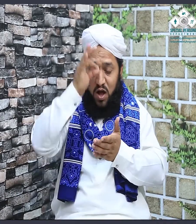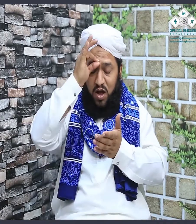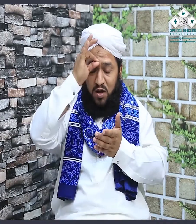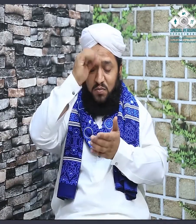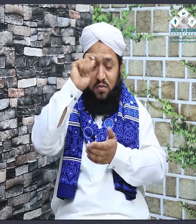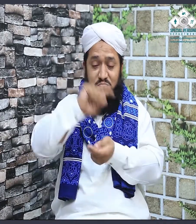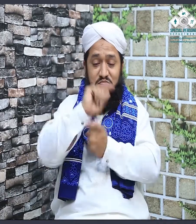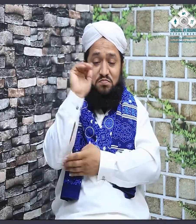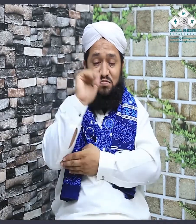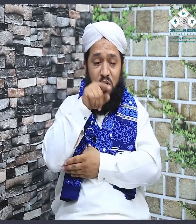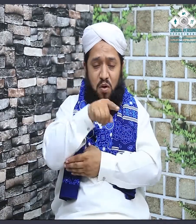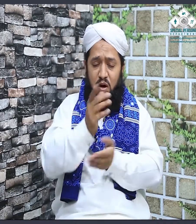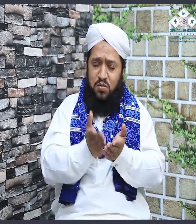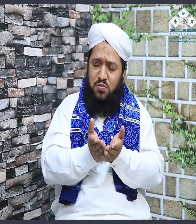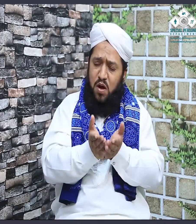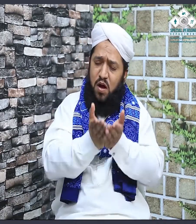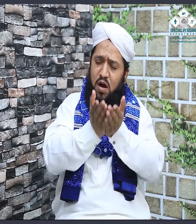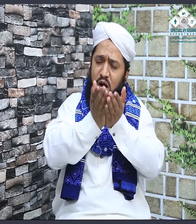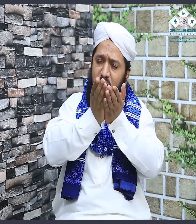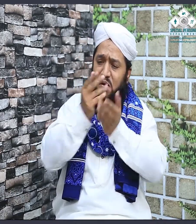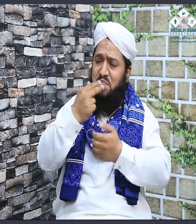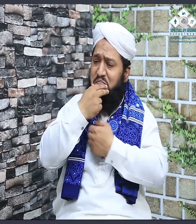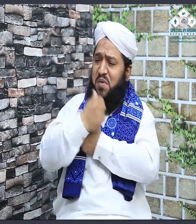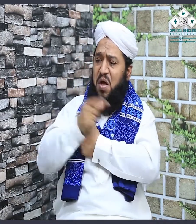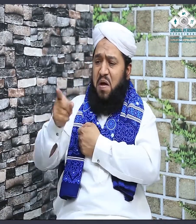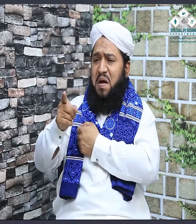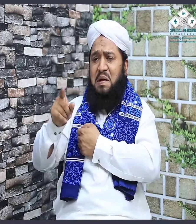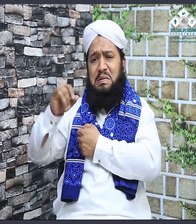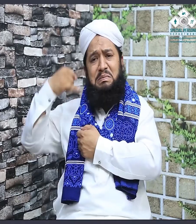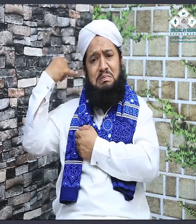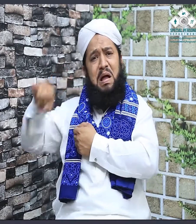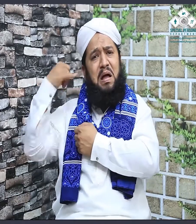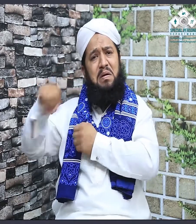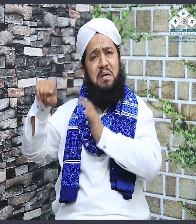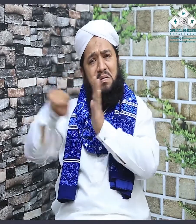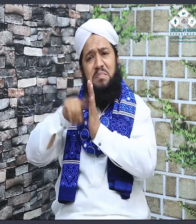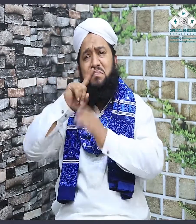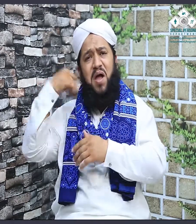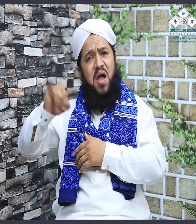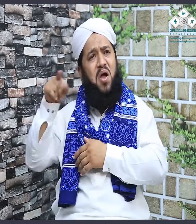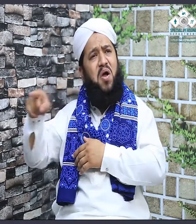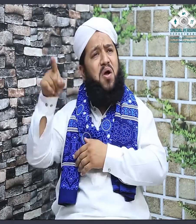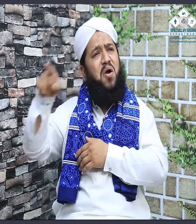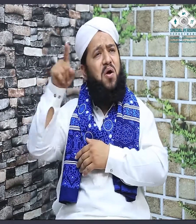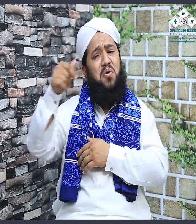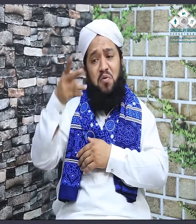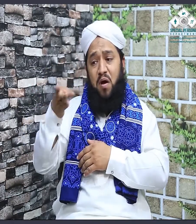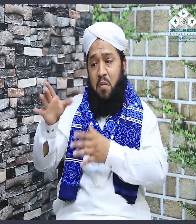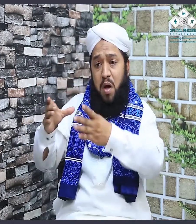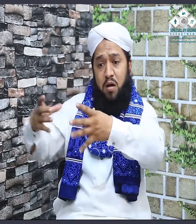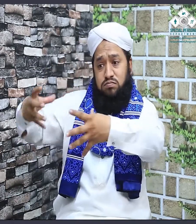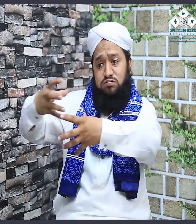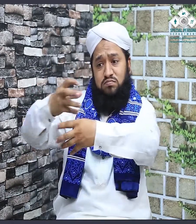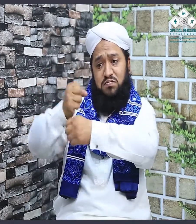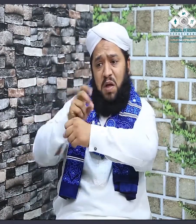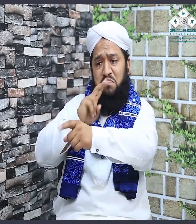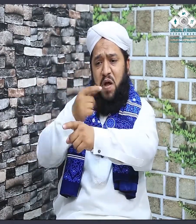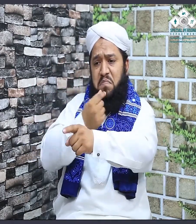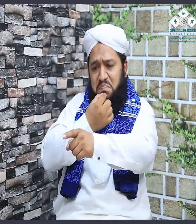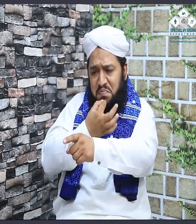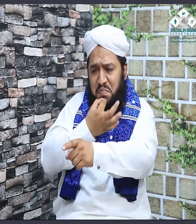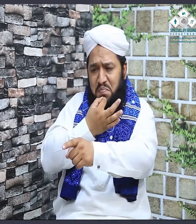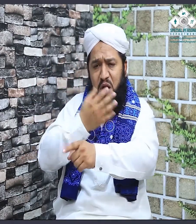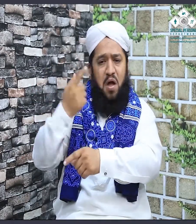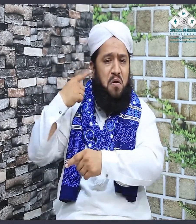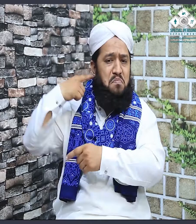تھی کہ یا رب، فرعون زمین میں بہت سرکش ہو گیا ہے اور اس کی قوم نے بھی عہد شکنی کی ہے، یعنی وعدہ خلافی کی ہے. انہیں